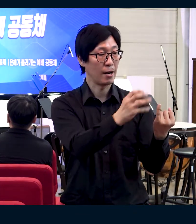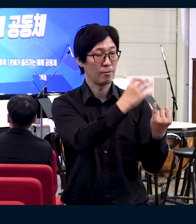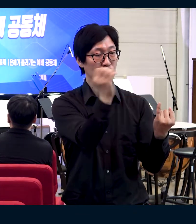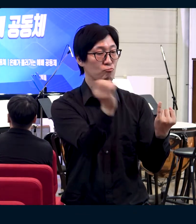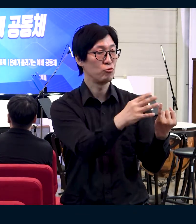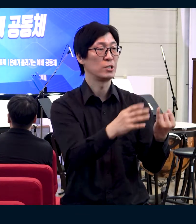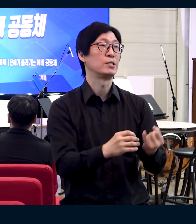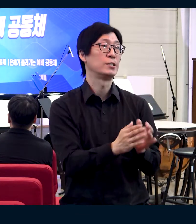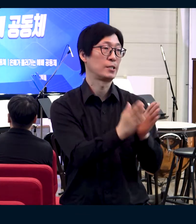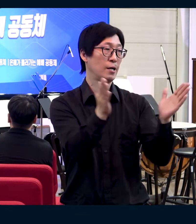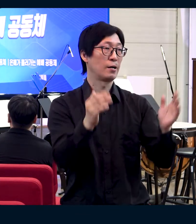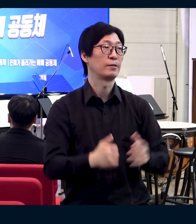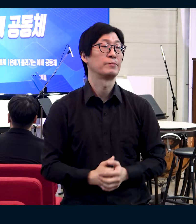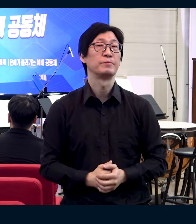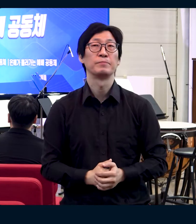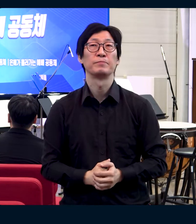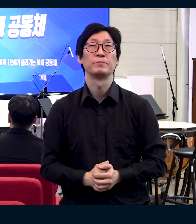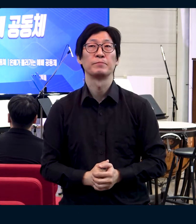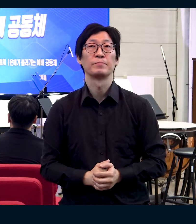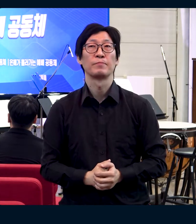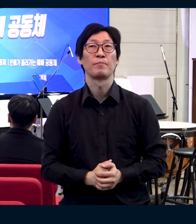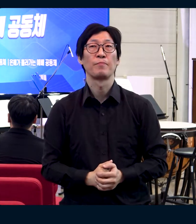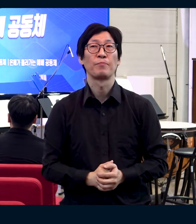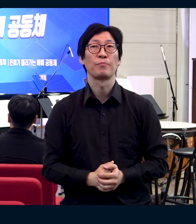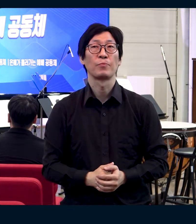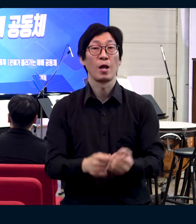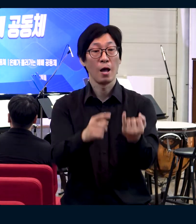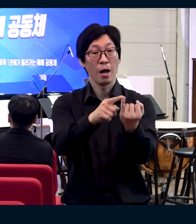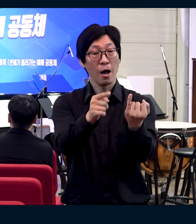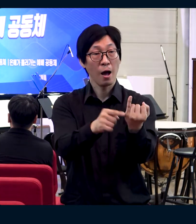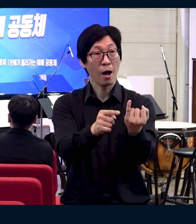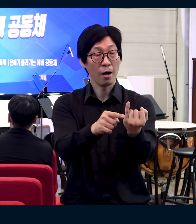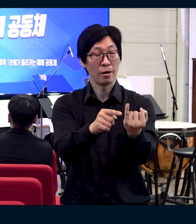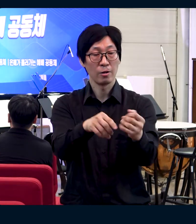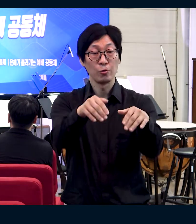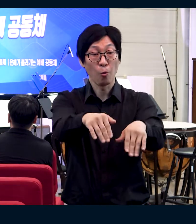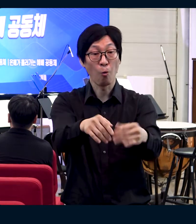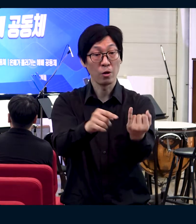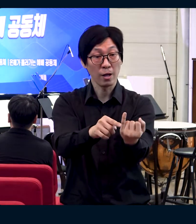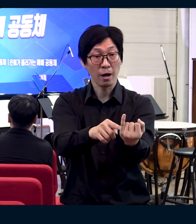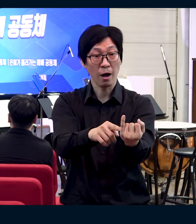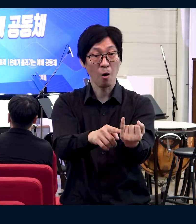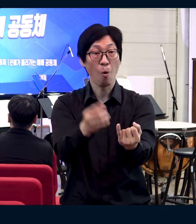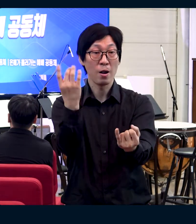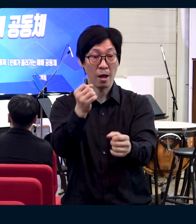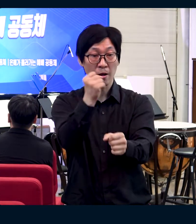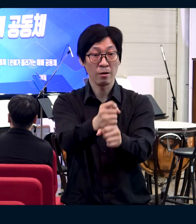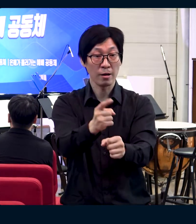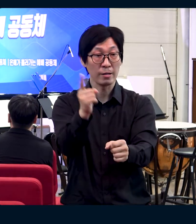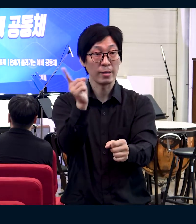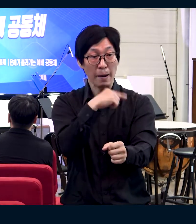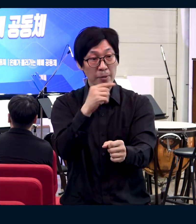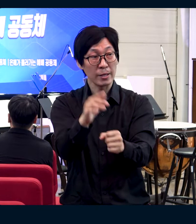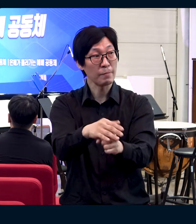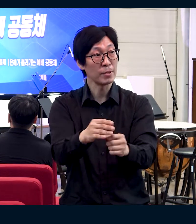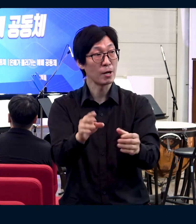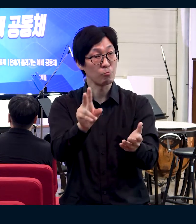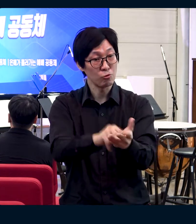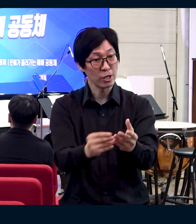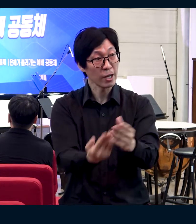멸시한지라. 여러분, 이것이 하갈이 성품이 나빠서 벌어진 예외적인 일이라고